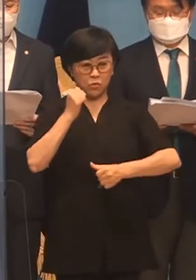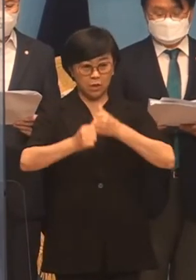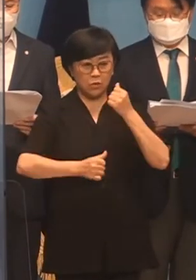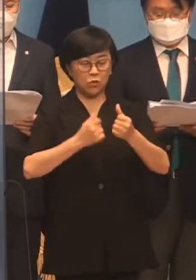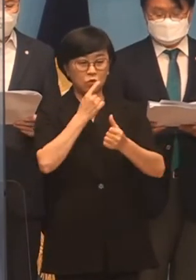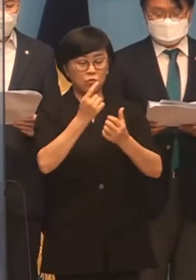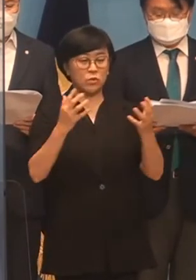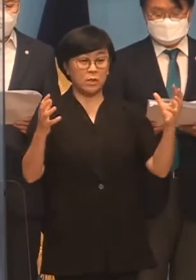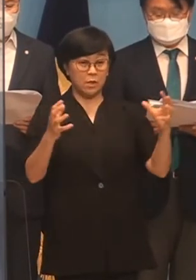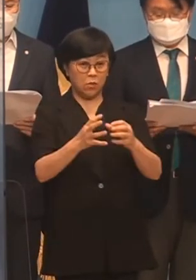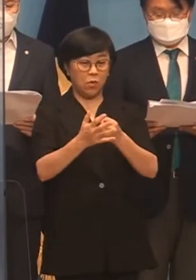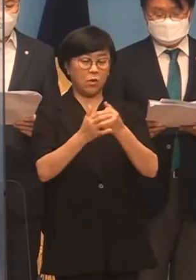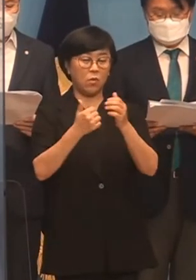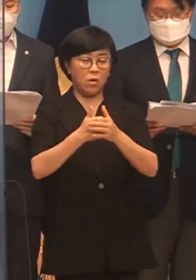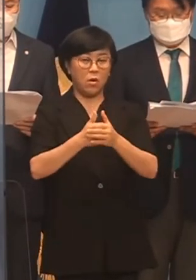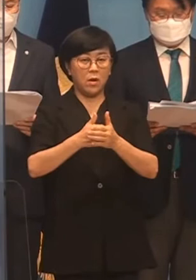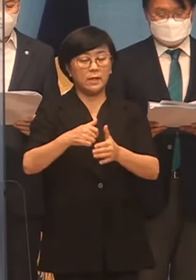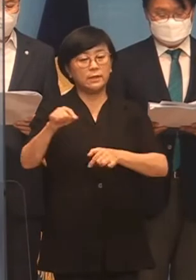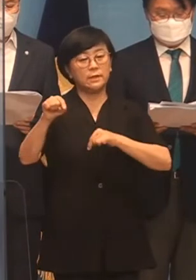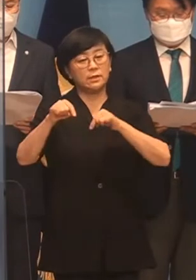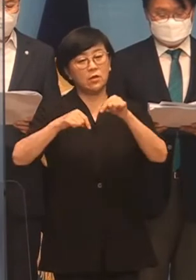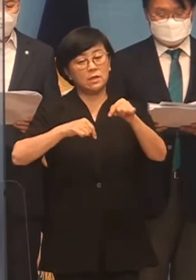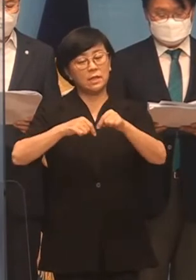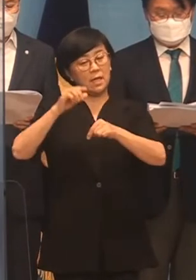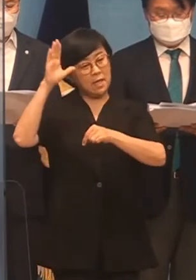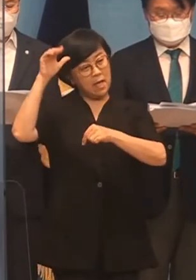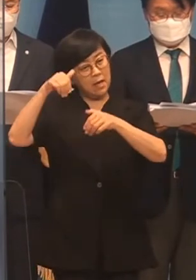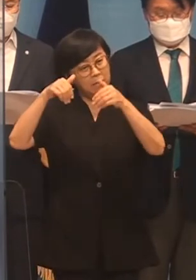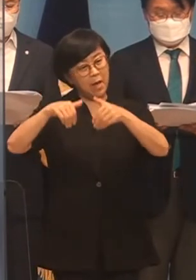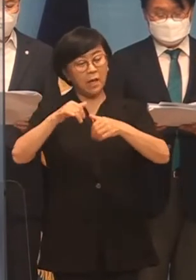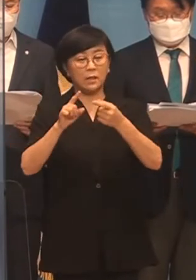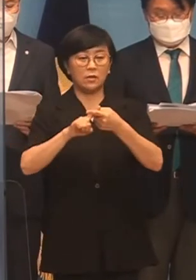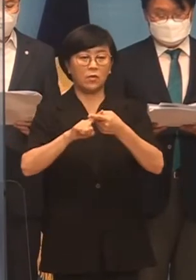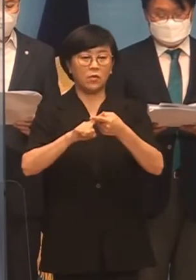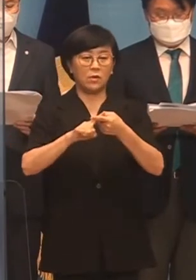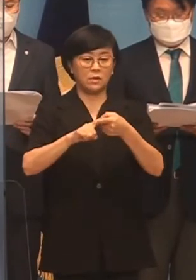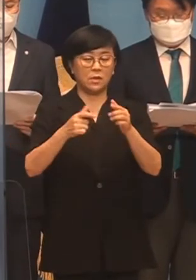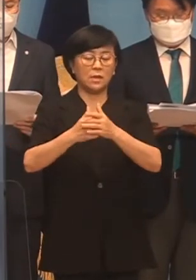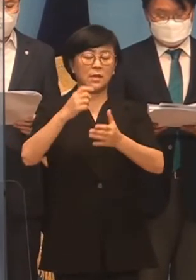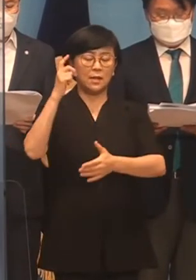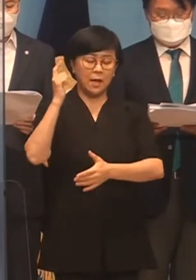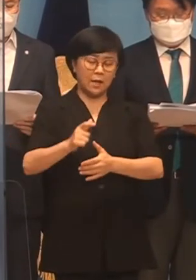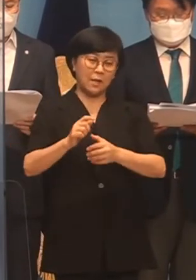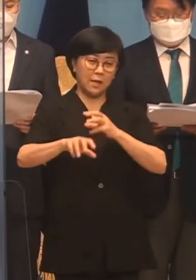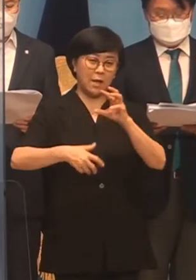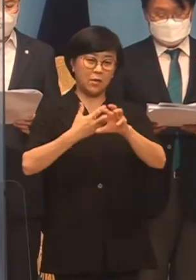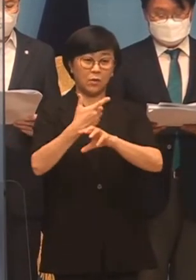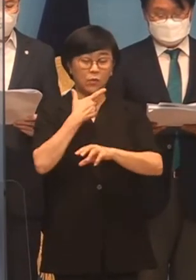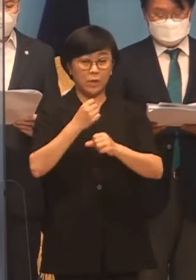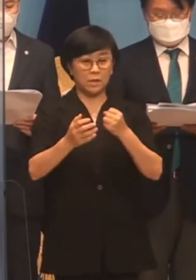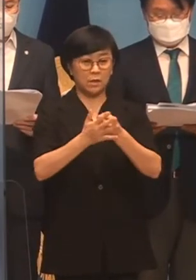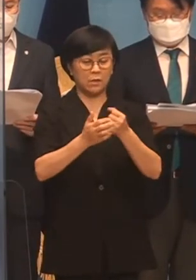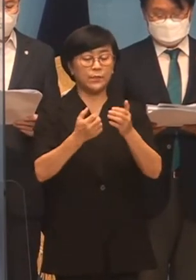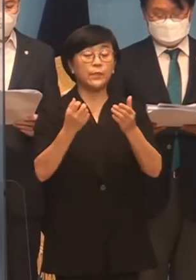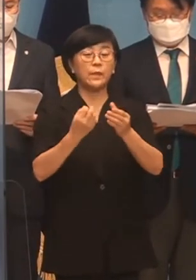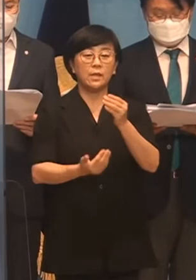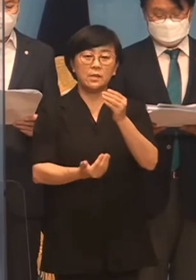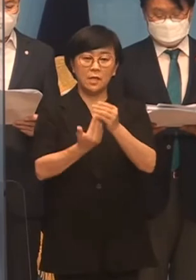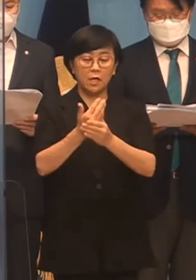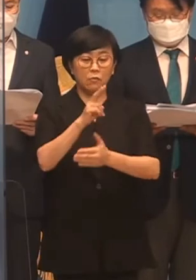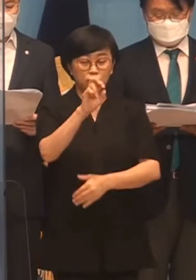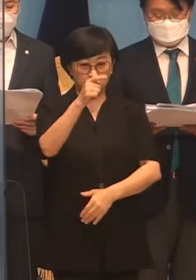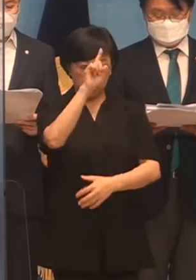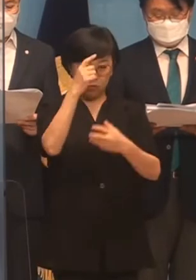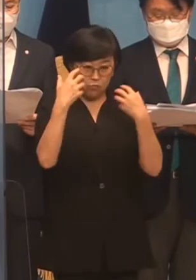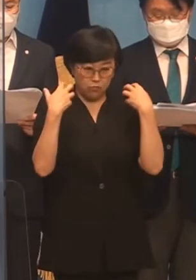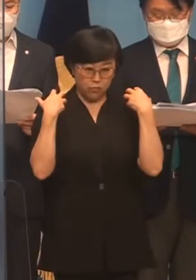들었고 정권이 사냥개 노릇을 해왔던 검찰을 강력히 개혁할 것을 요구했습니다. 그렇게 촛불 민심으로 탄생한 문재인 정부의